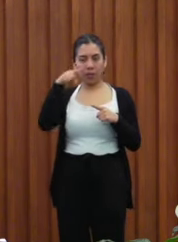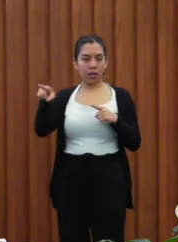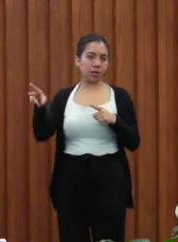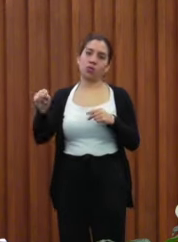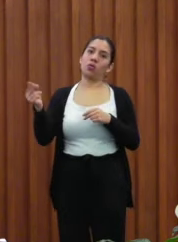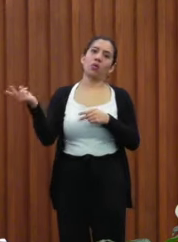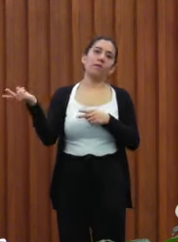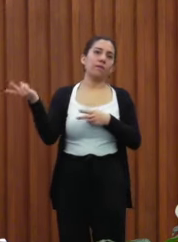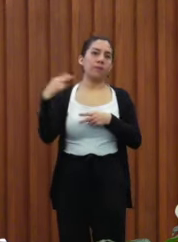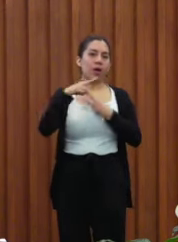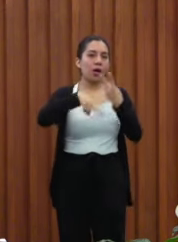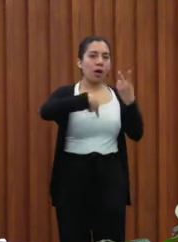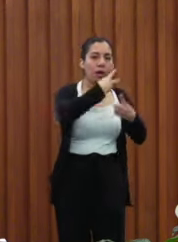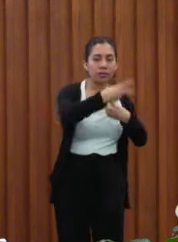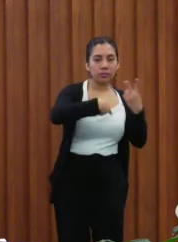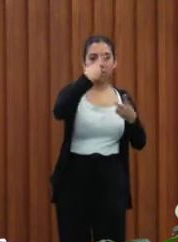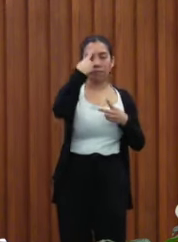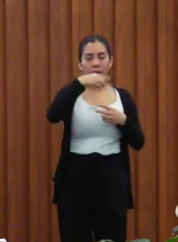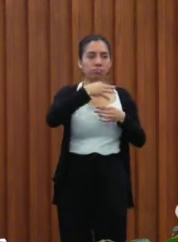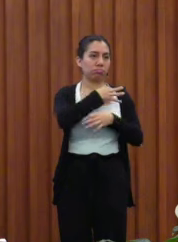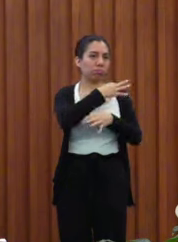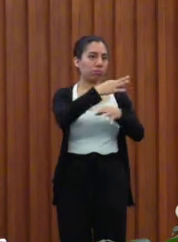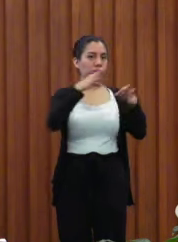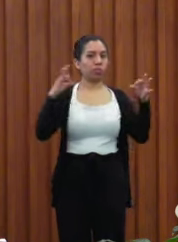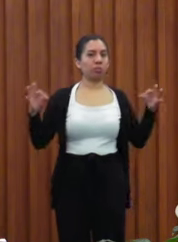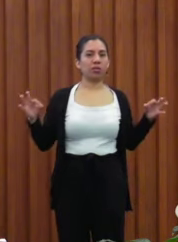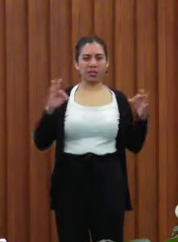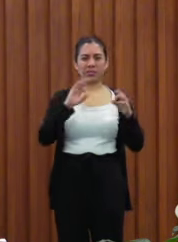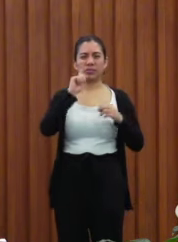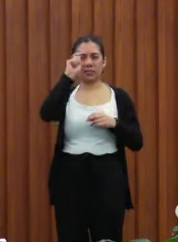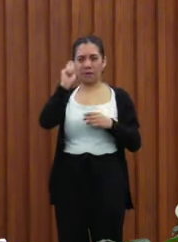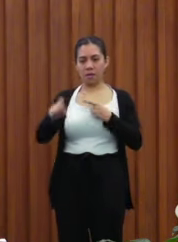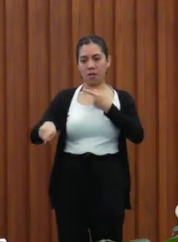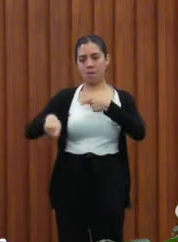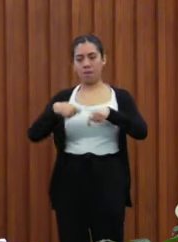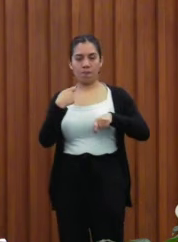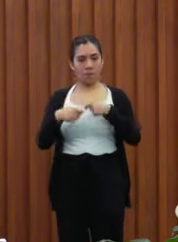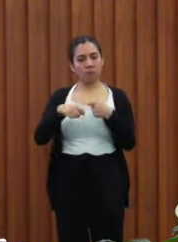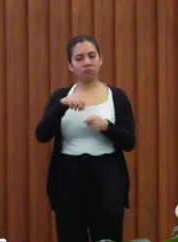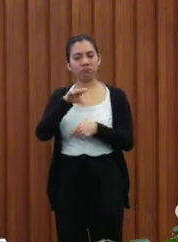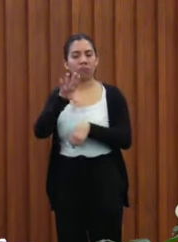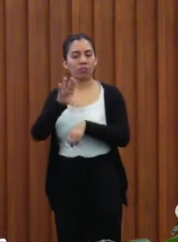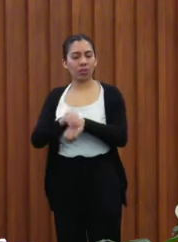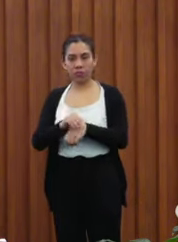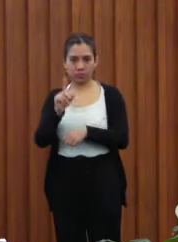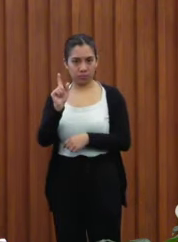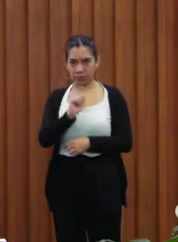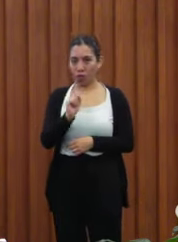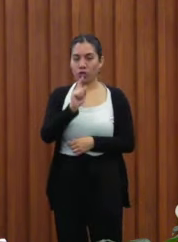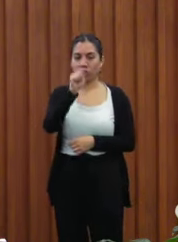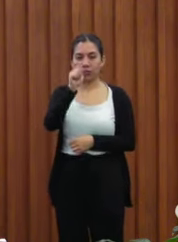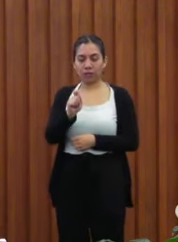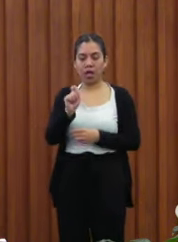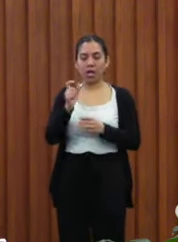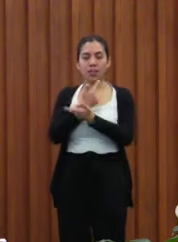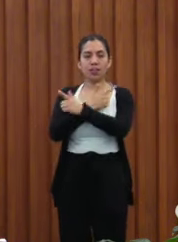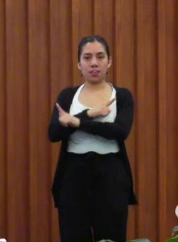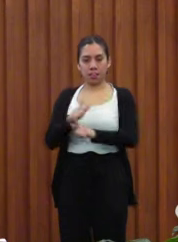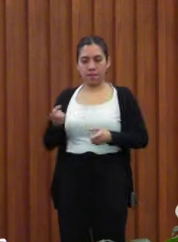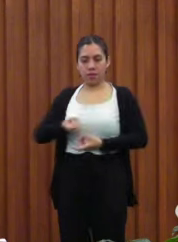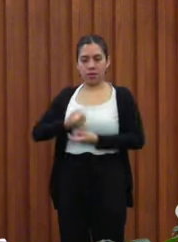Porque también se trata de no ser permisivos, se trata que discutamos qué es la libre expresión con